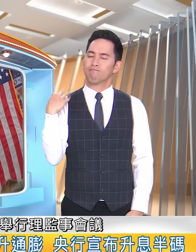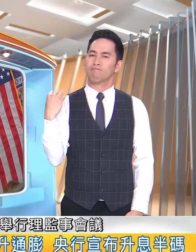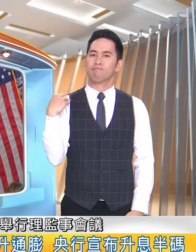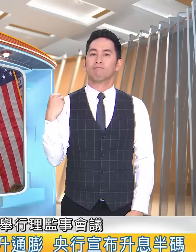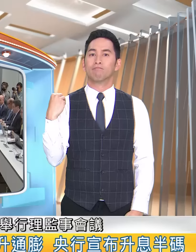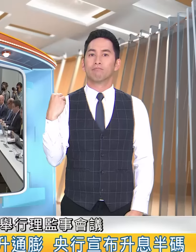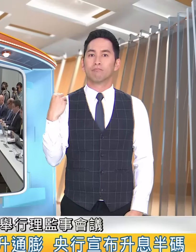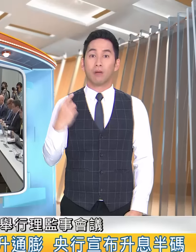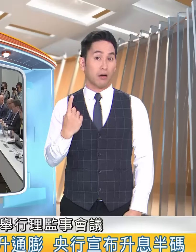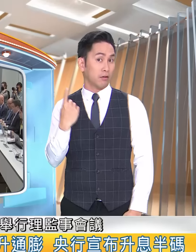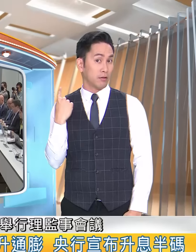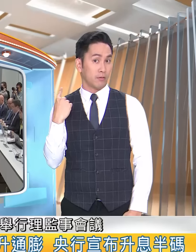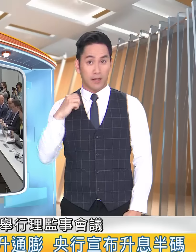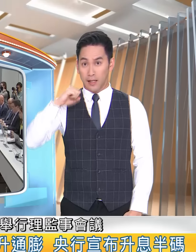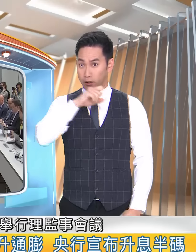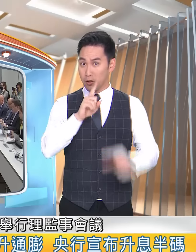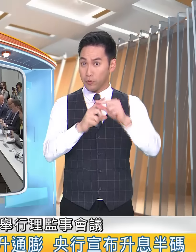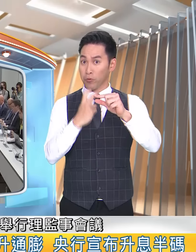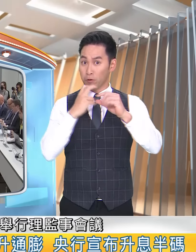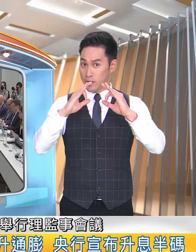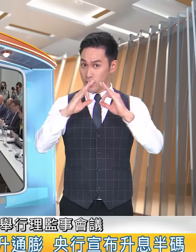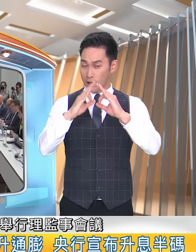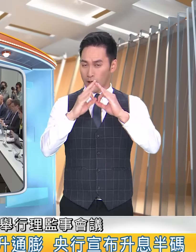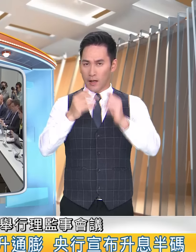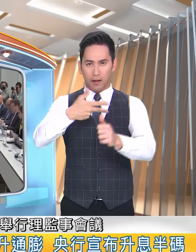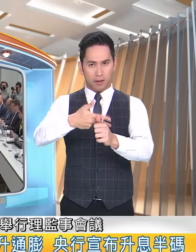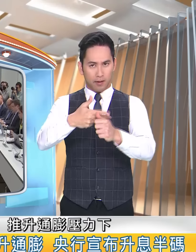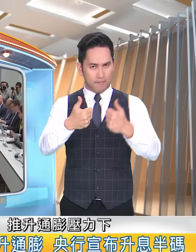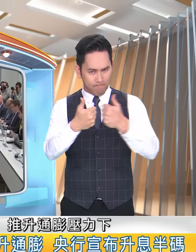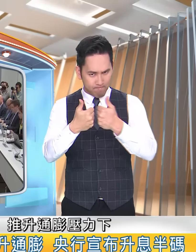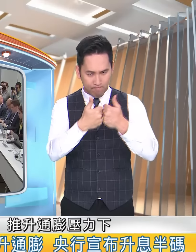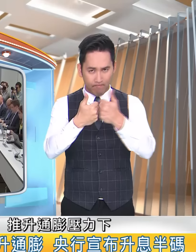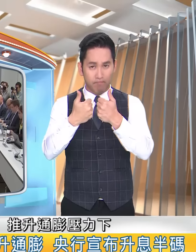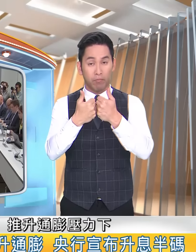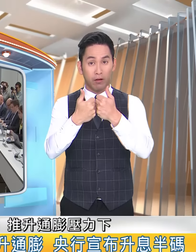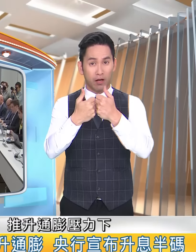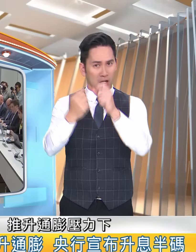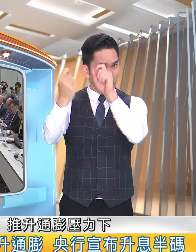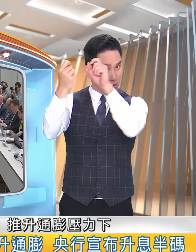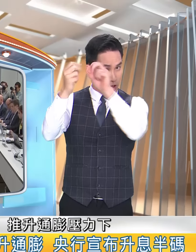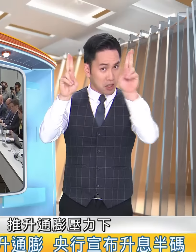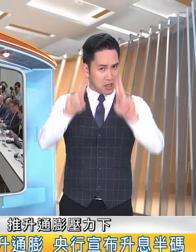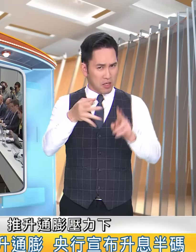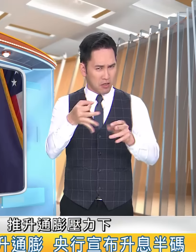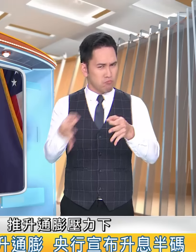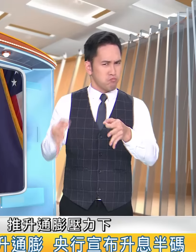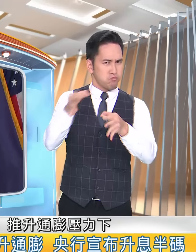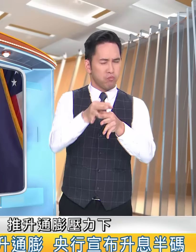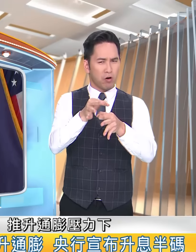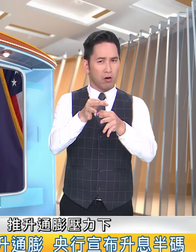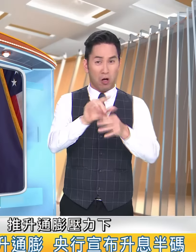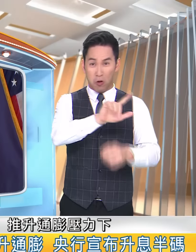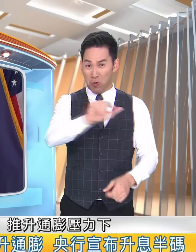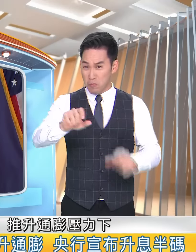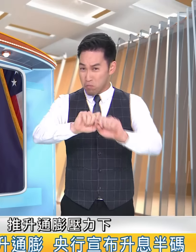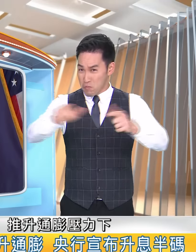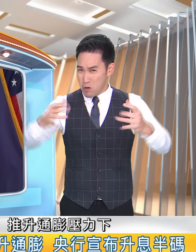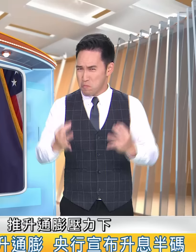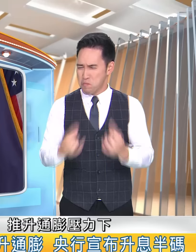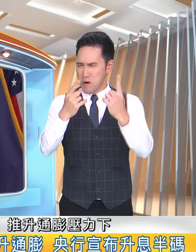昨天举行里监事会议，在考量电价含涨推升通膨压力下，出